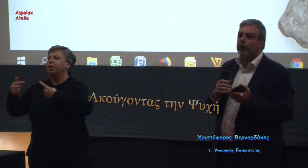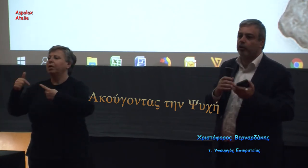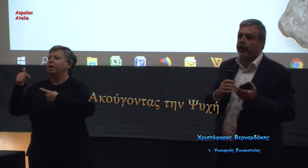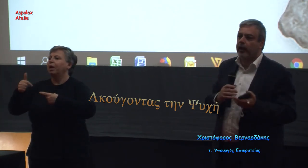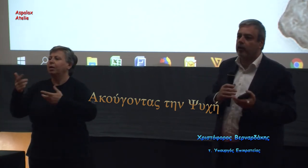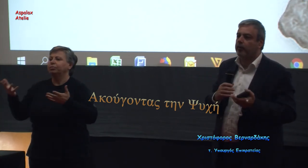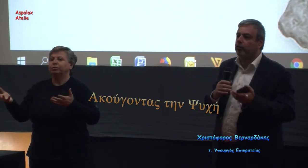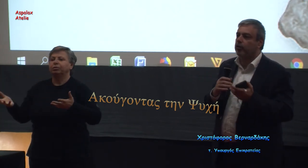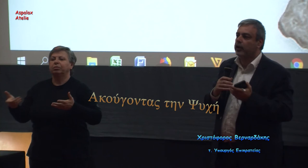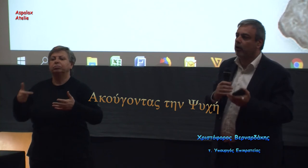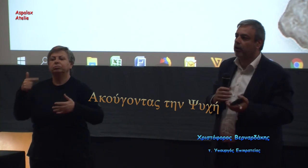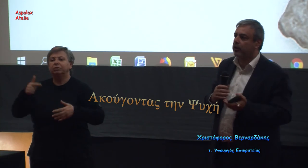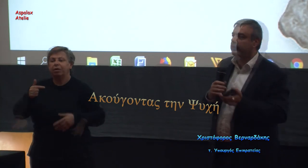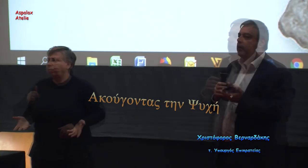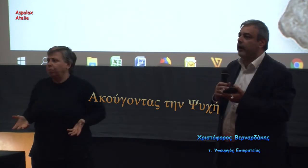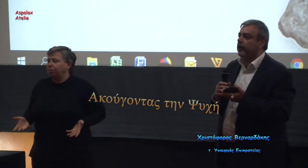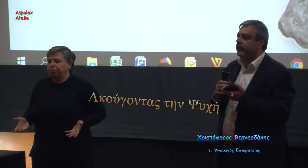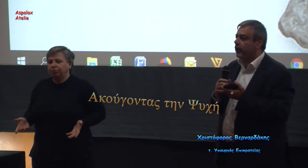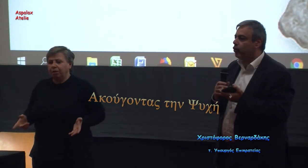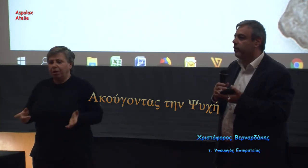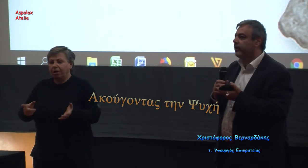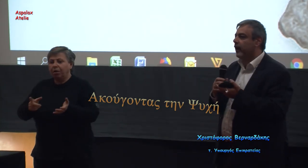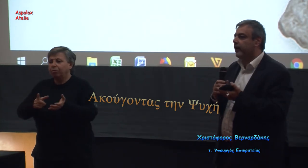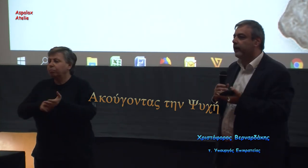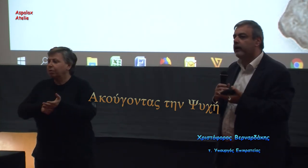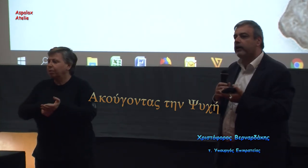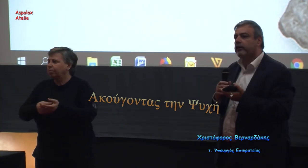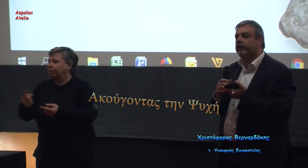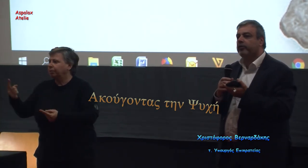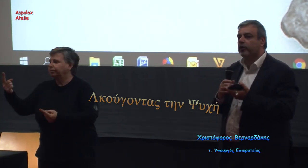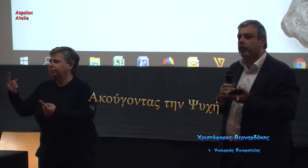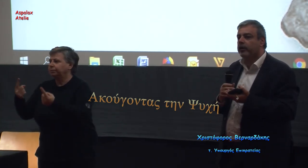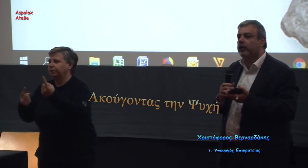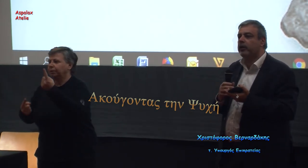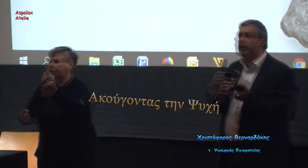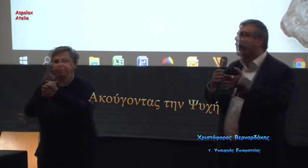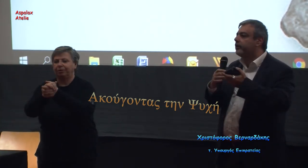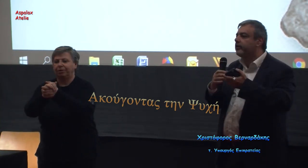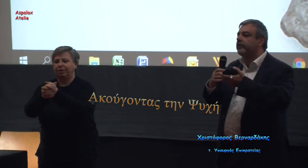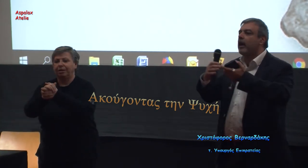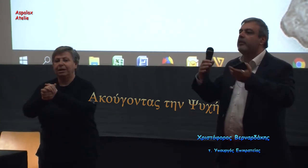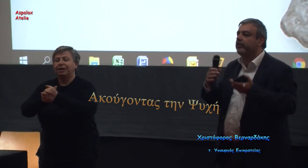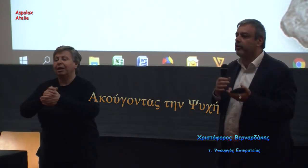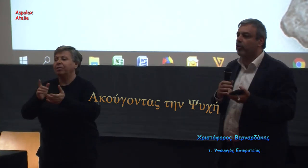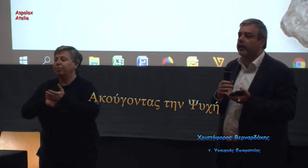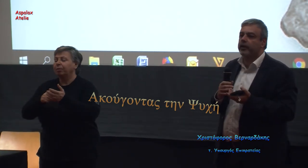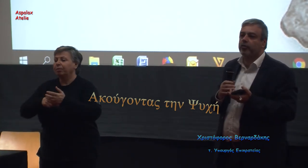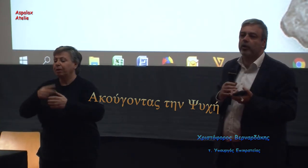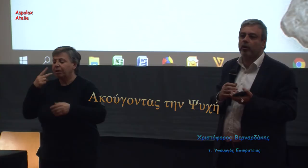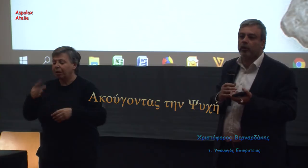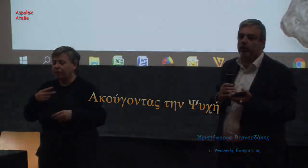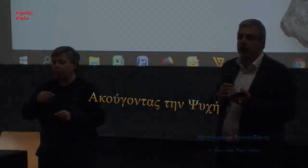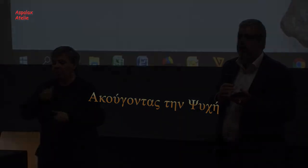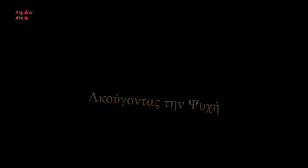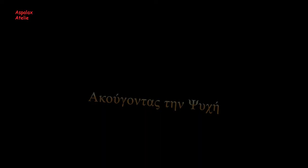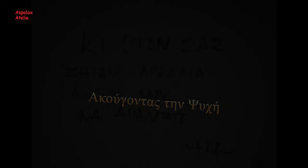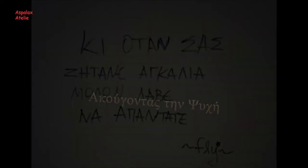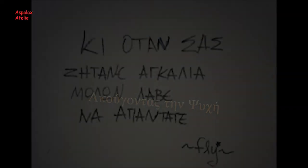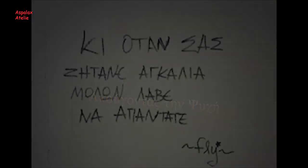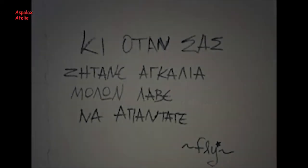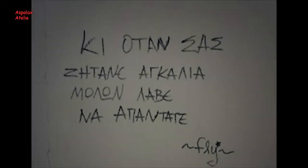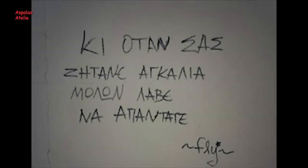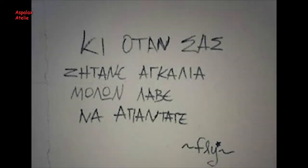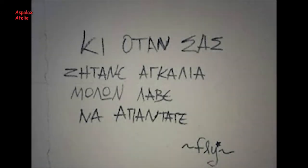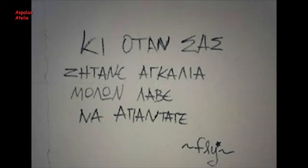Να μιλήσουν από τα κάτω, να μιλήσουν οι κοινότητες, να στηριχθούμε στην αλληλεγγύη, στη συμμετοχή αυτής της άμεσης δημοκρατίας των κοινοτήτων.